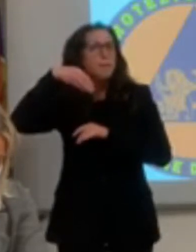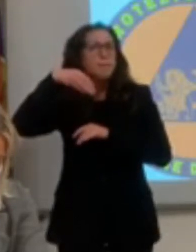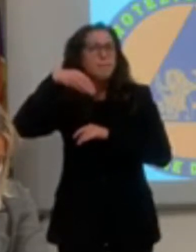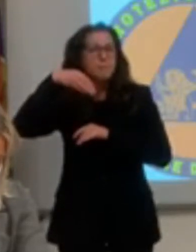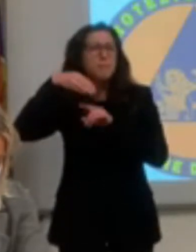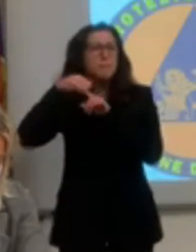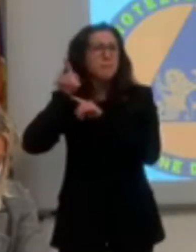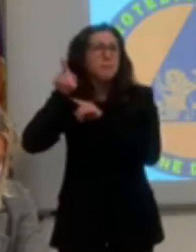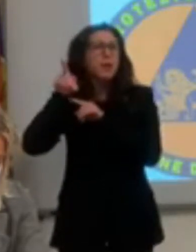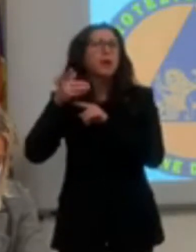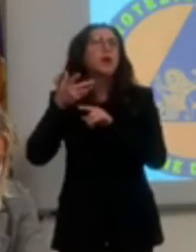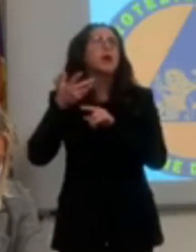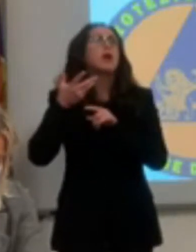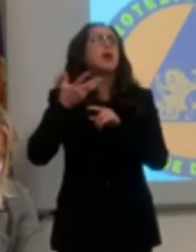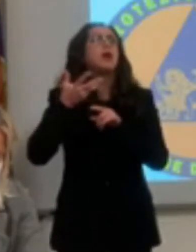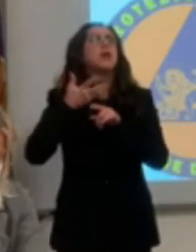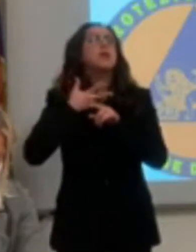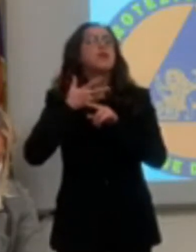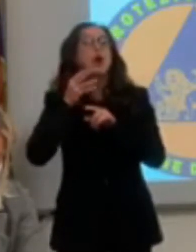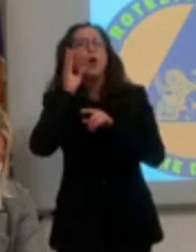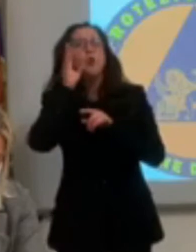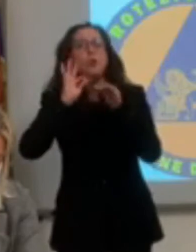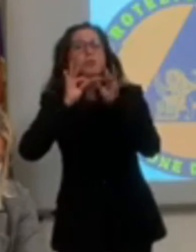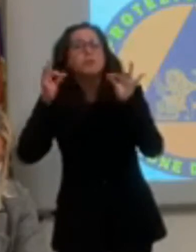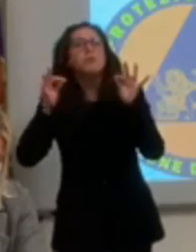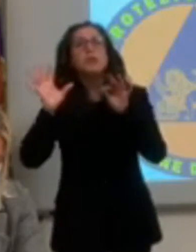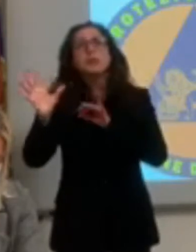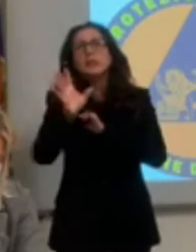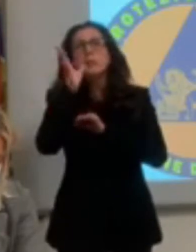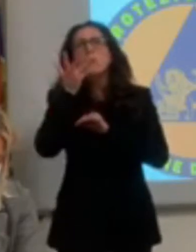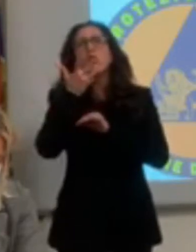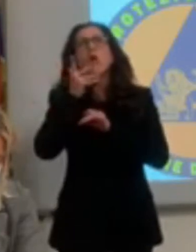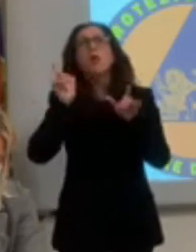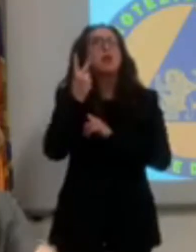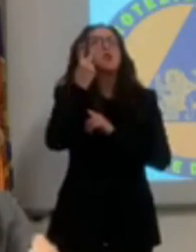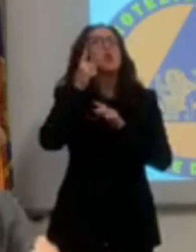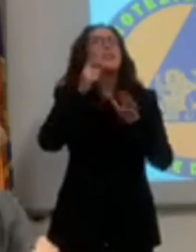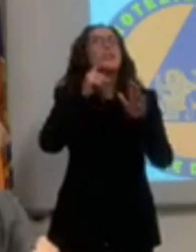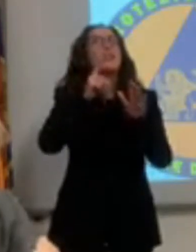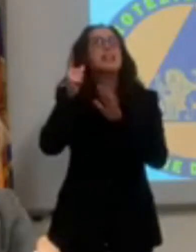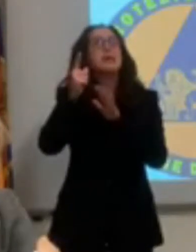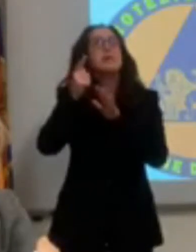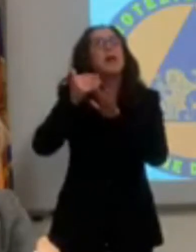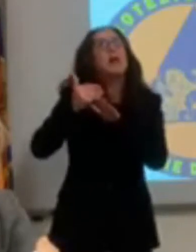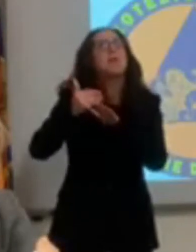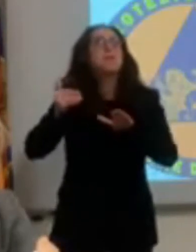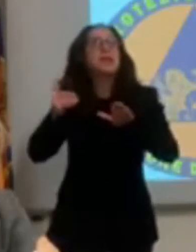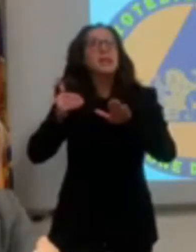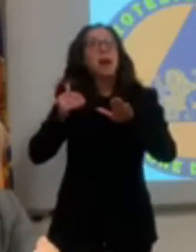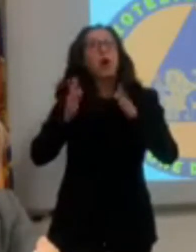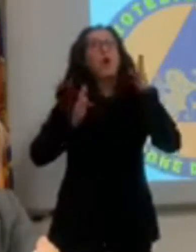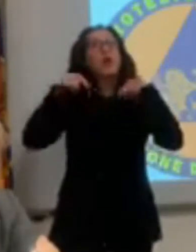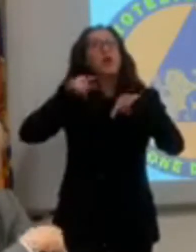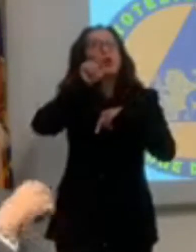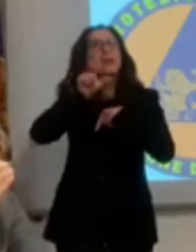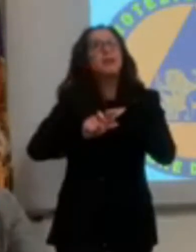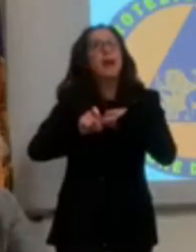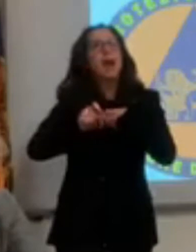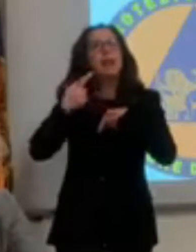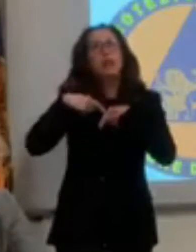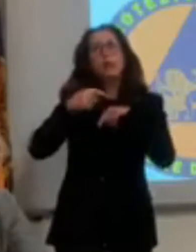degli sport invernali noi comunque le linee guida abbiamo fatto quindi sia le linee